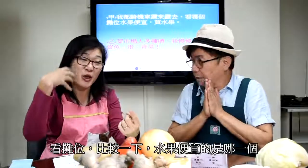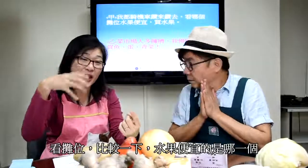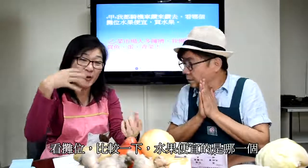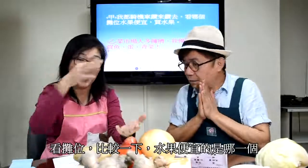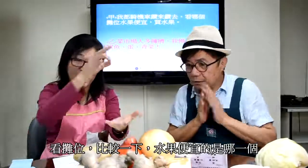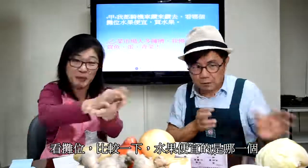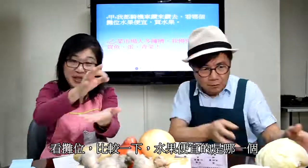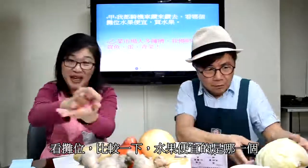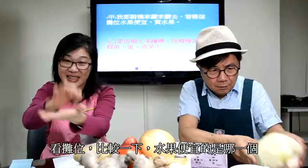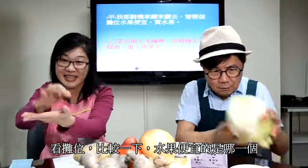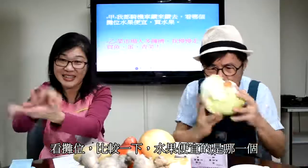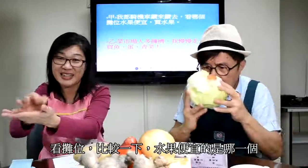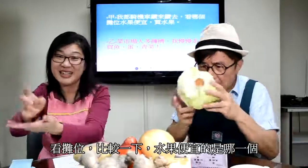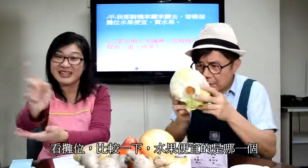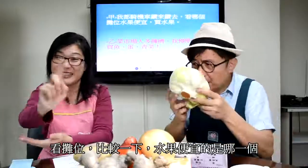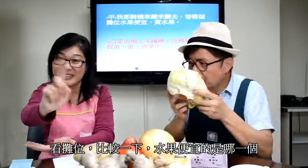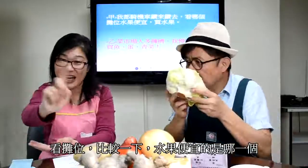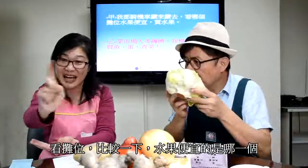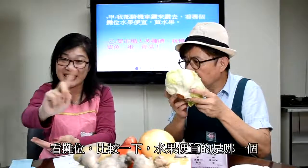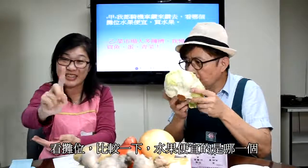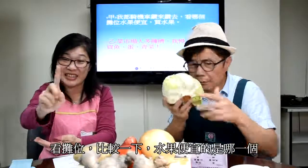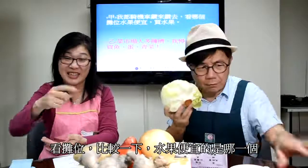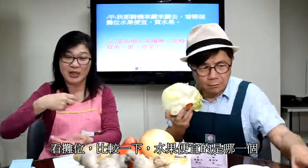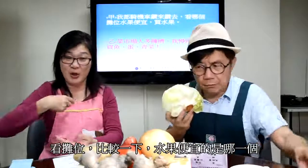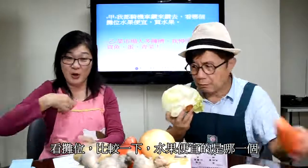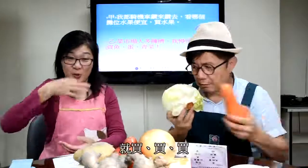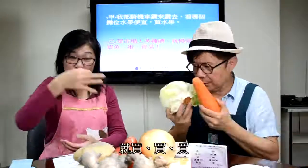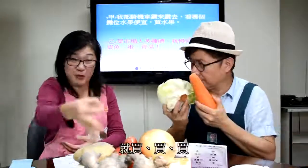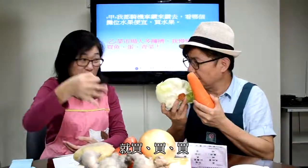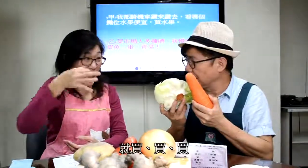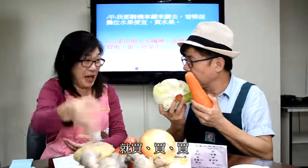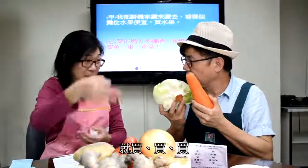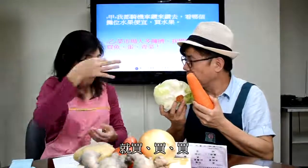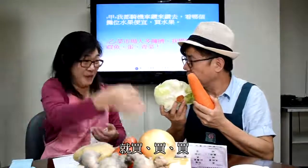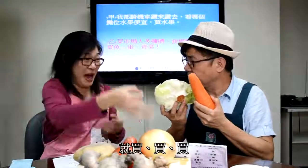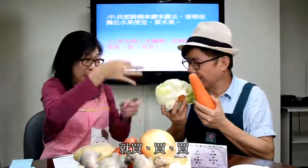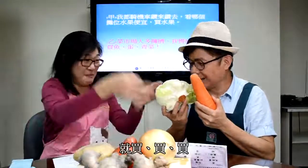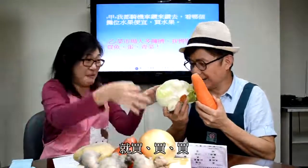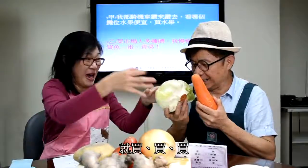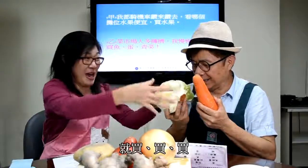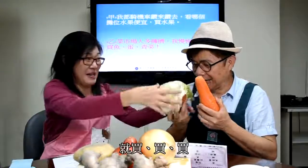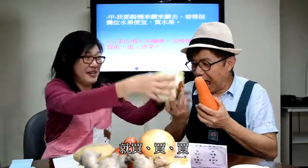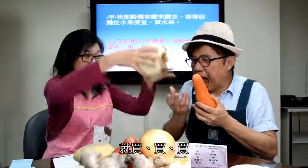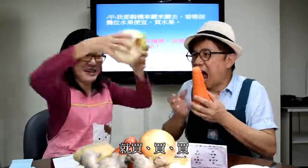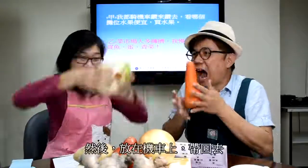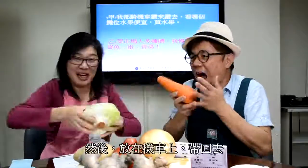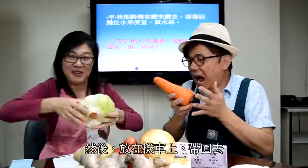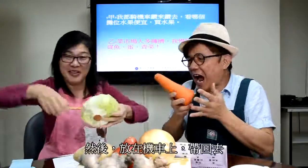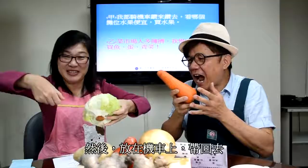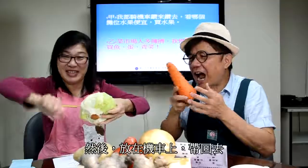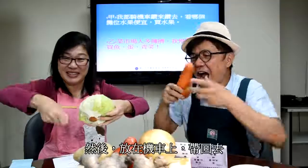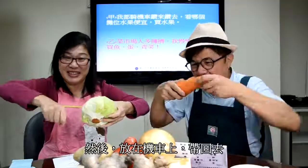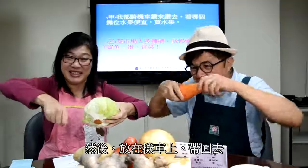果便宜的是哪一个，我就买，然后放在机车